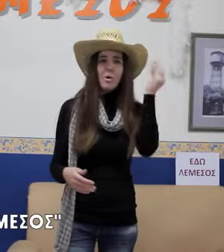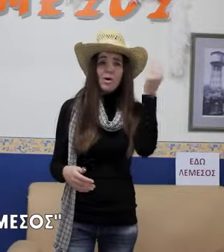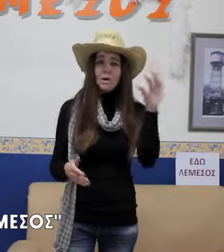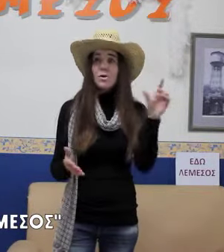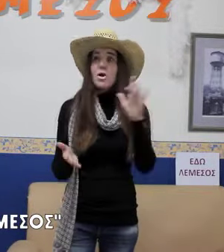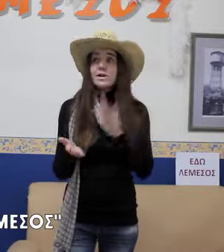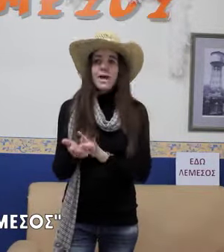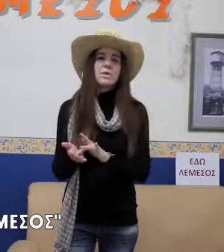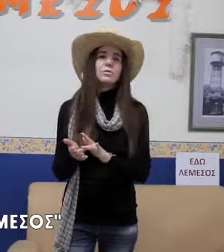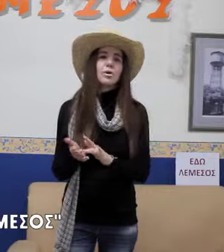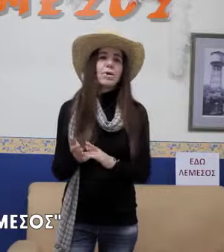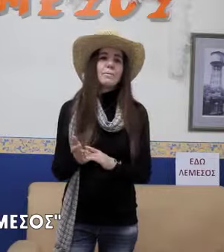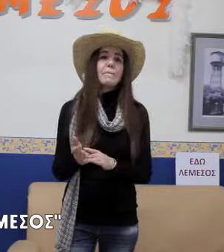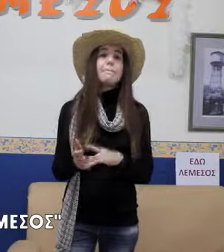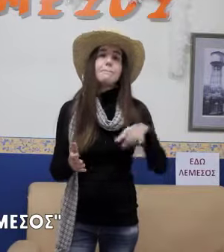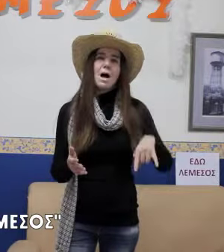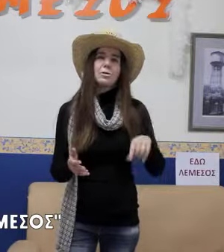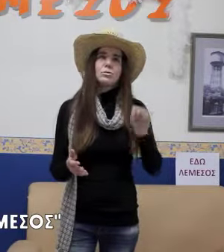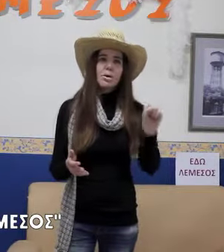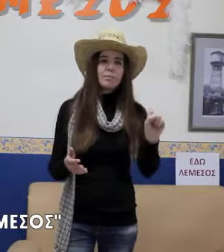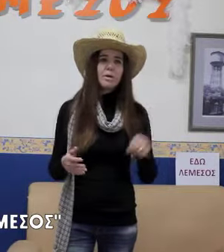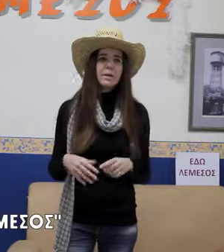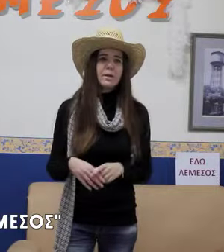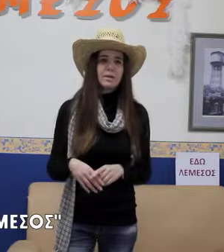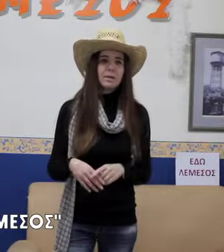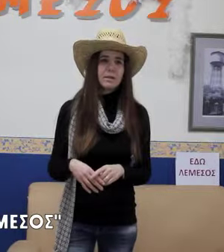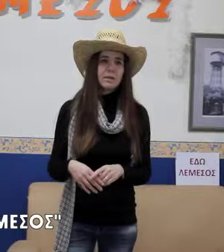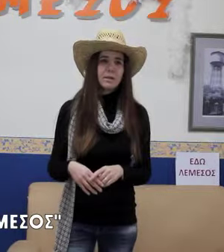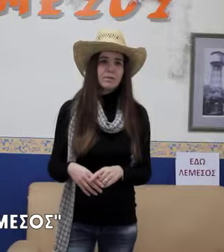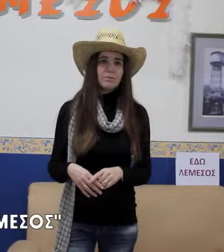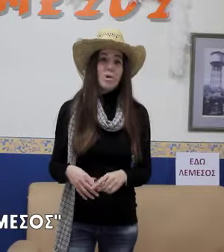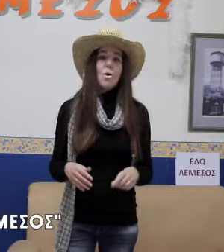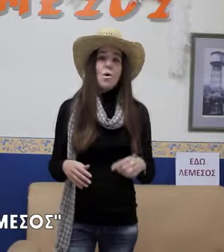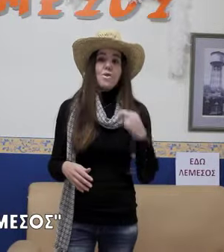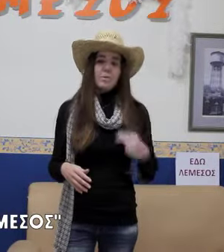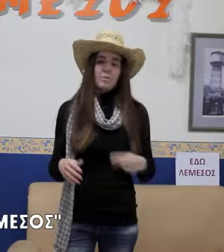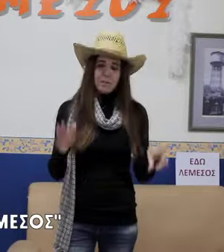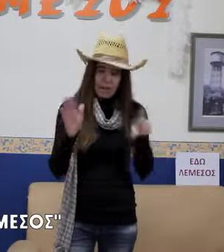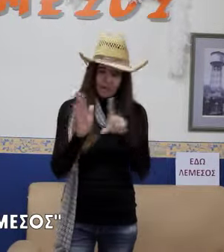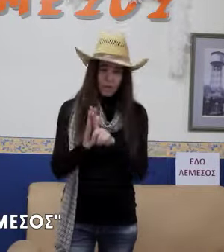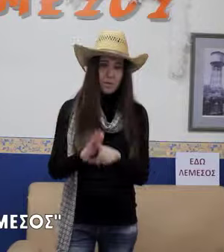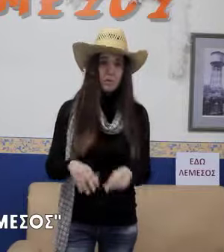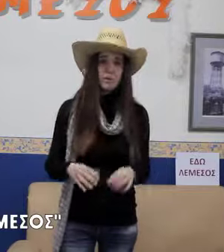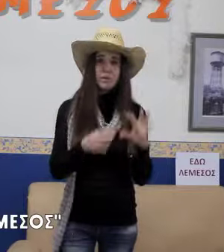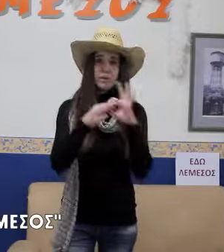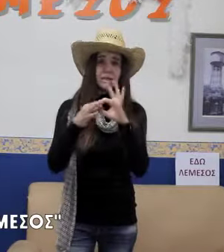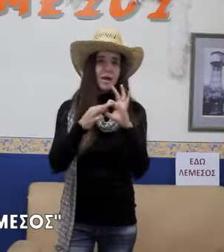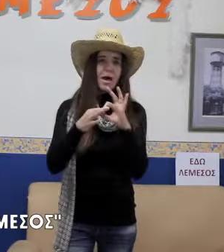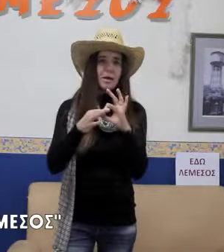Κέντρο, Πάνος Σολομονίδης. Ο Δήμος Λεμεσού, σε συνεργασία με τη